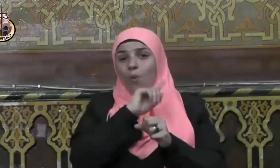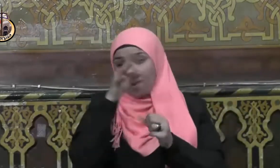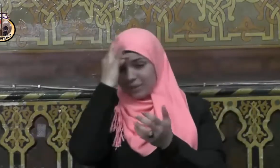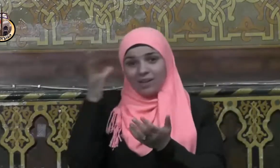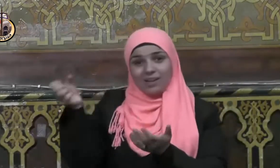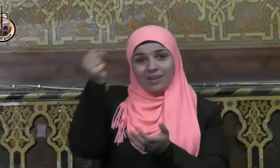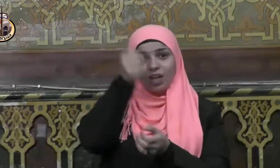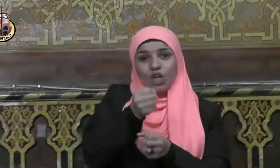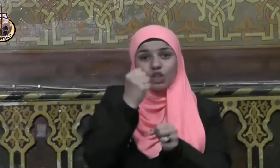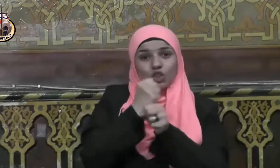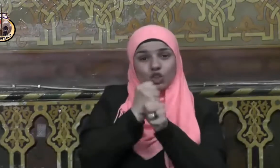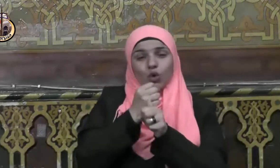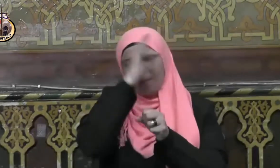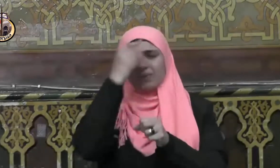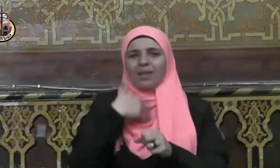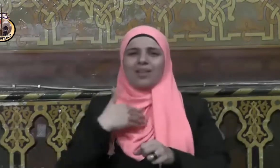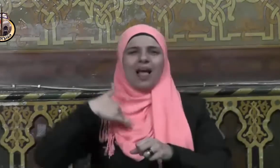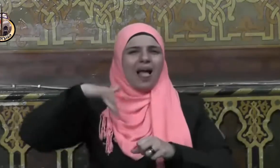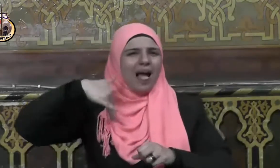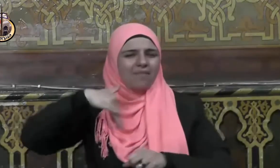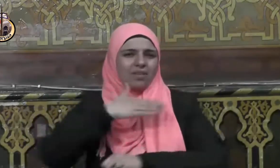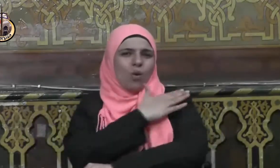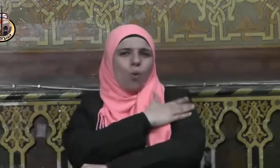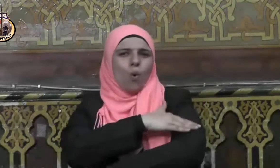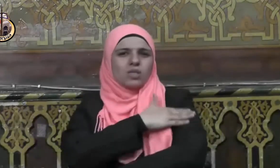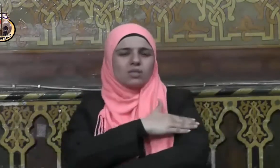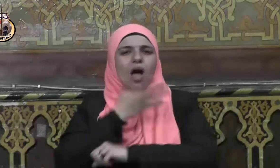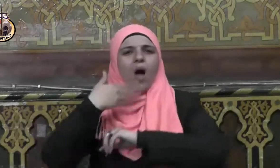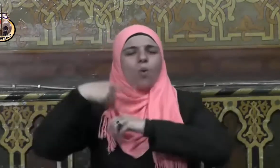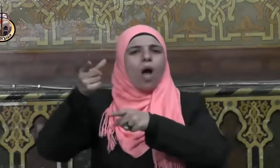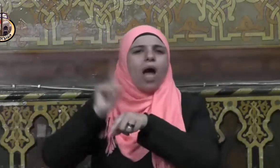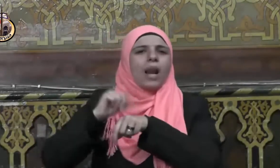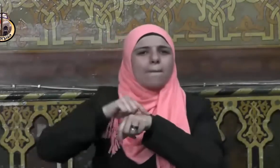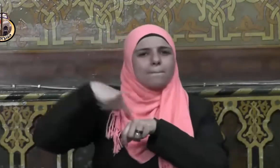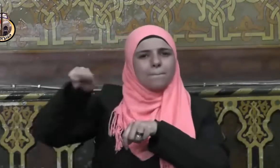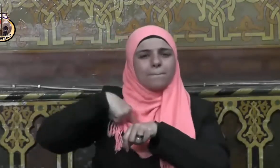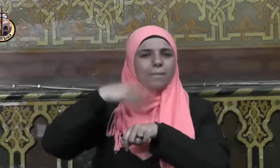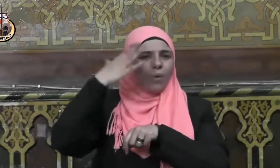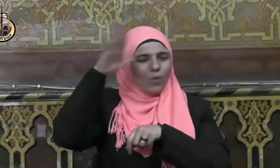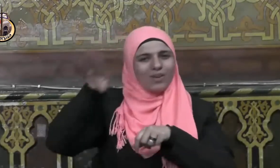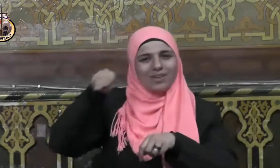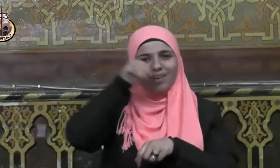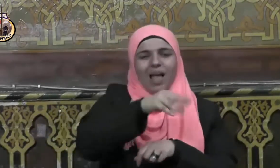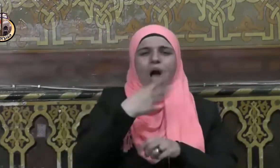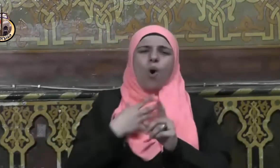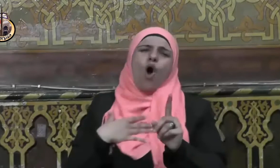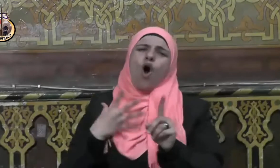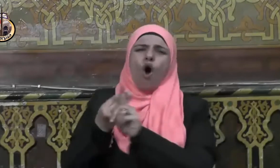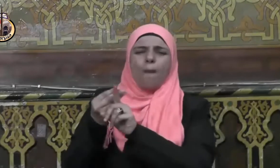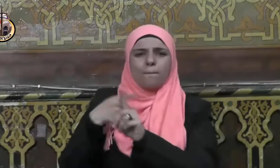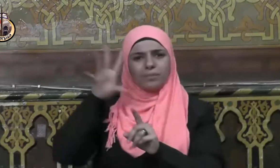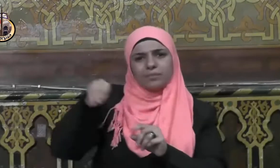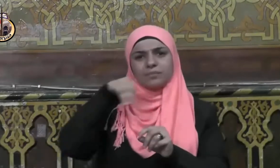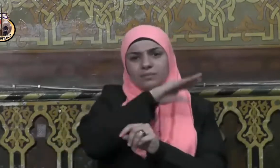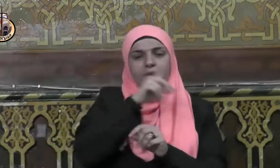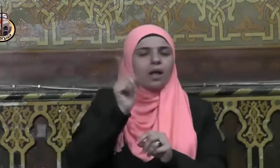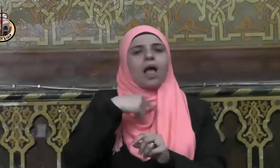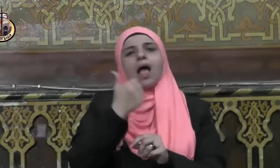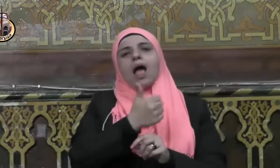أحداً مجاملة أو بسبب قرابة أو محبة. فعن أبي ذر